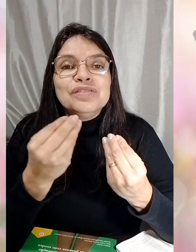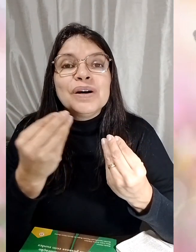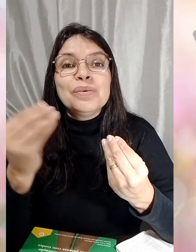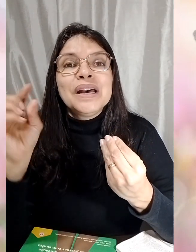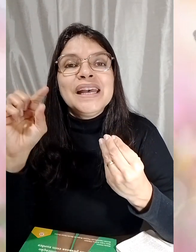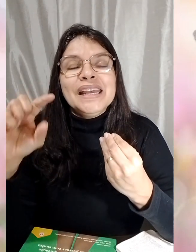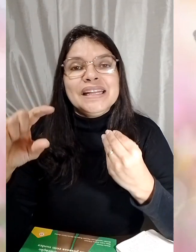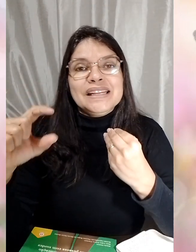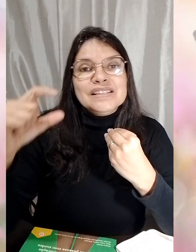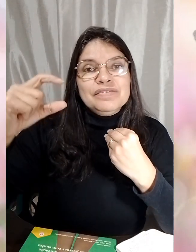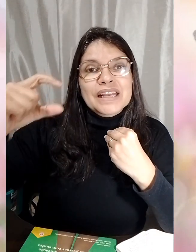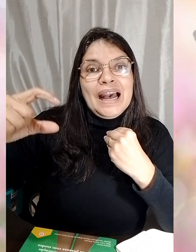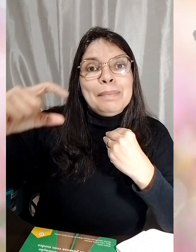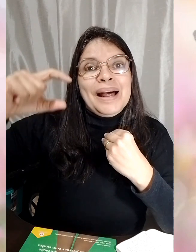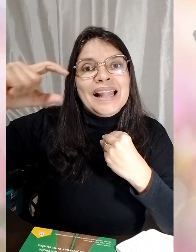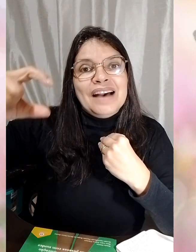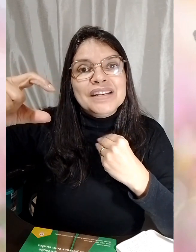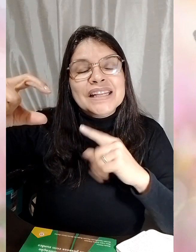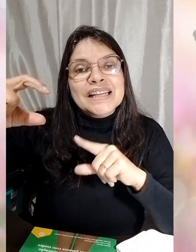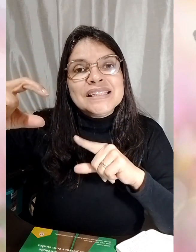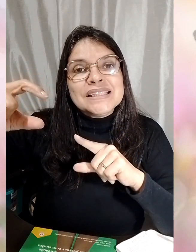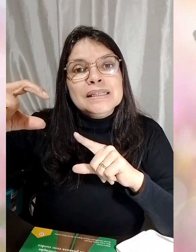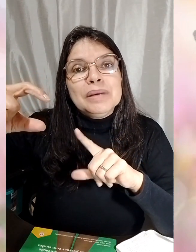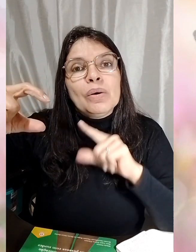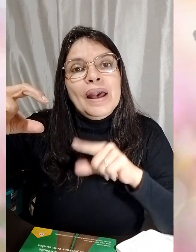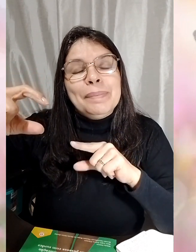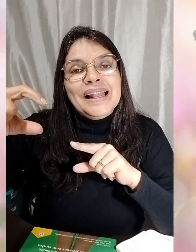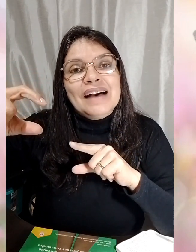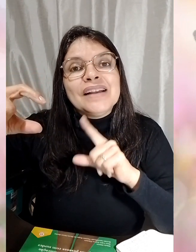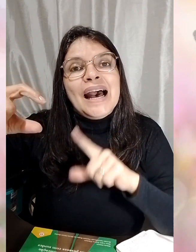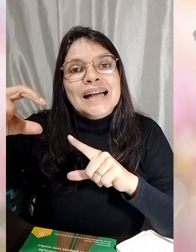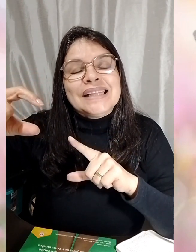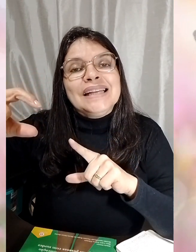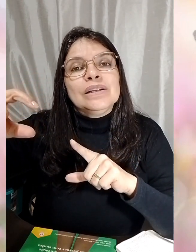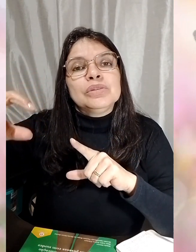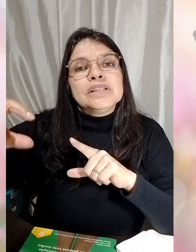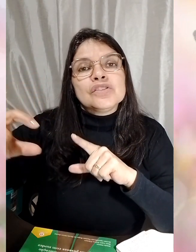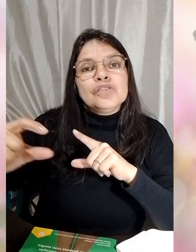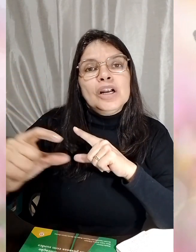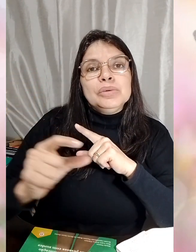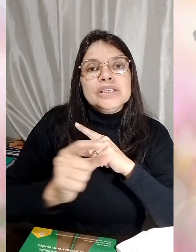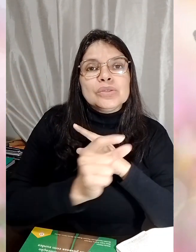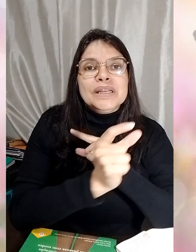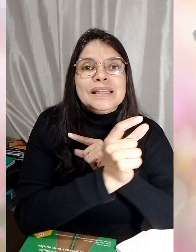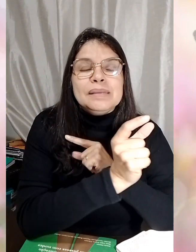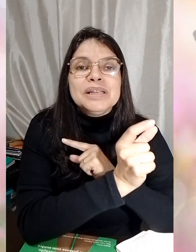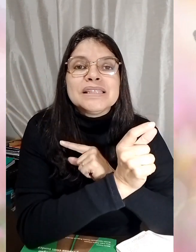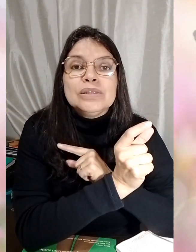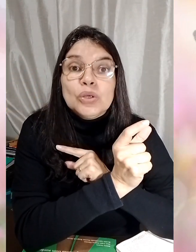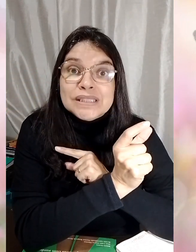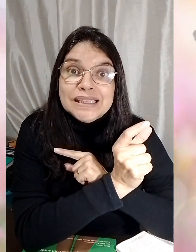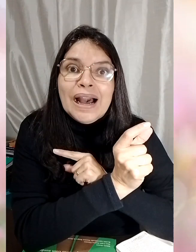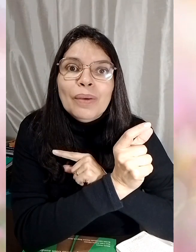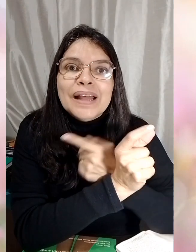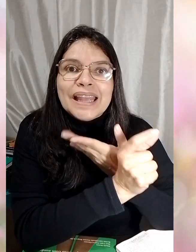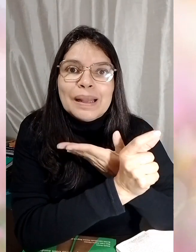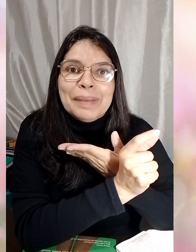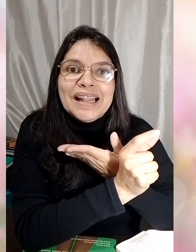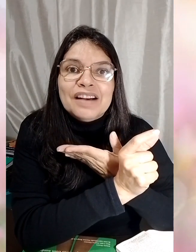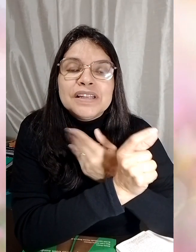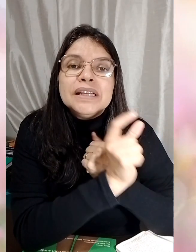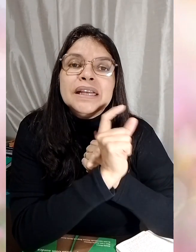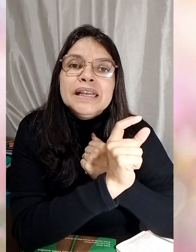muito, vão intensificar a palavra que está em cima. Qual é a palavra? Ah, tá. Então, transformo isso em libras no sinal